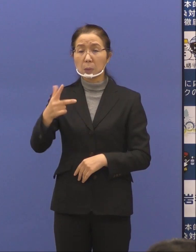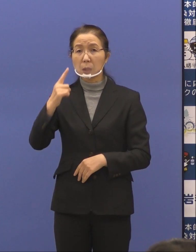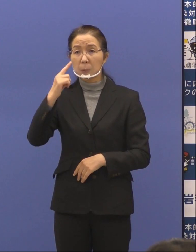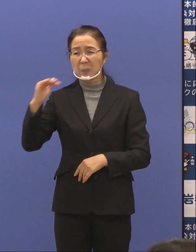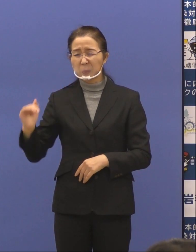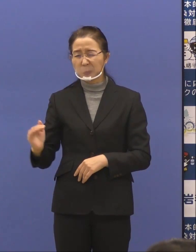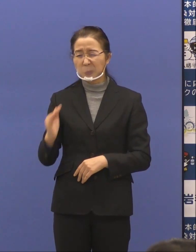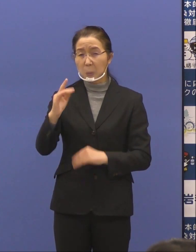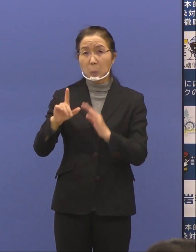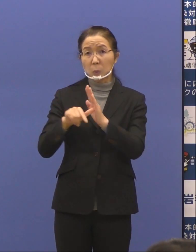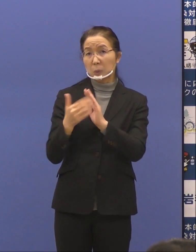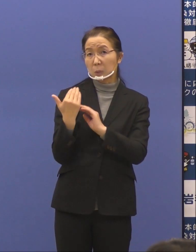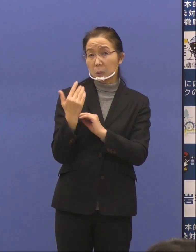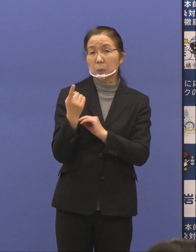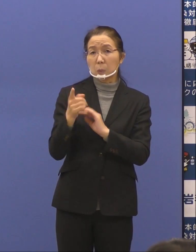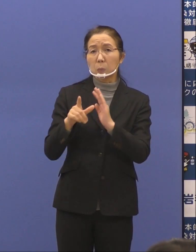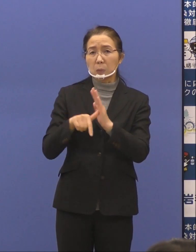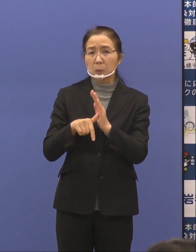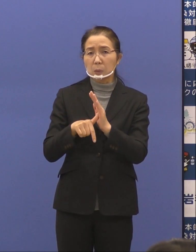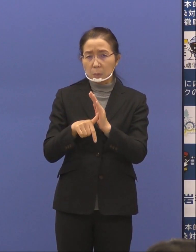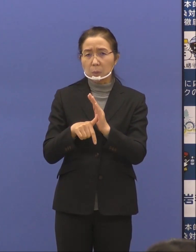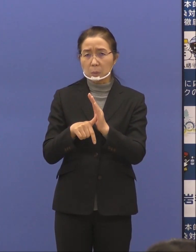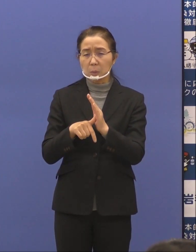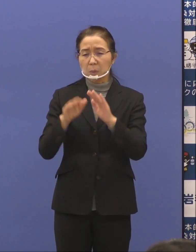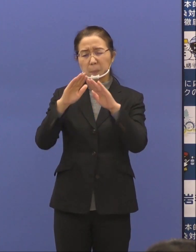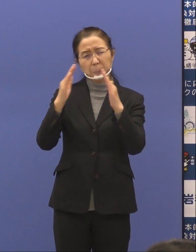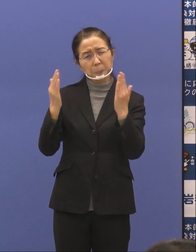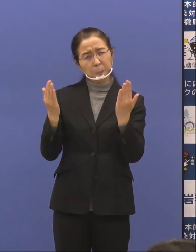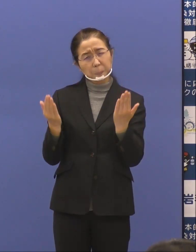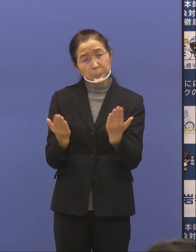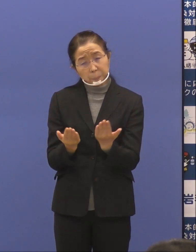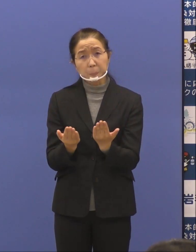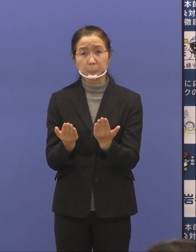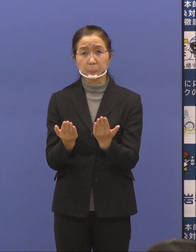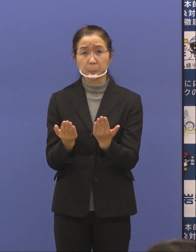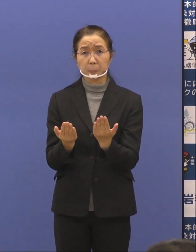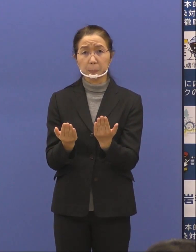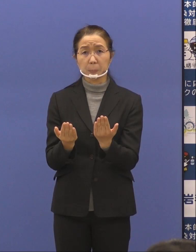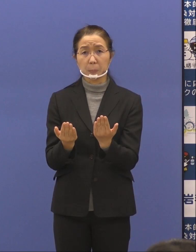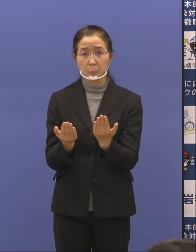で、感染者数が相対的に、